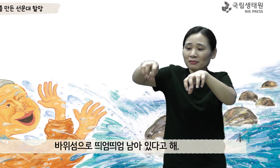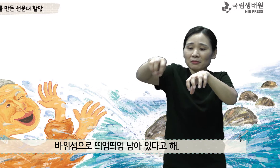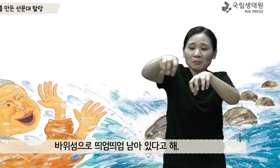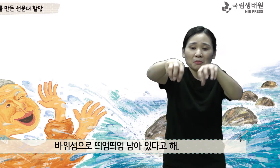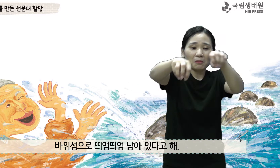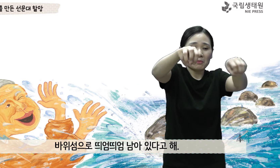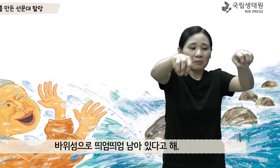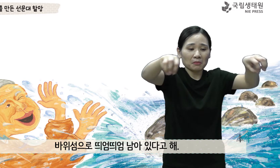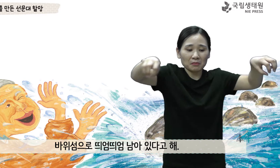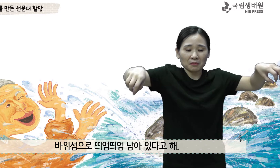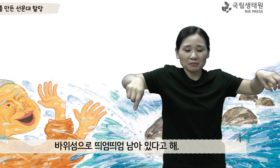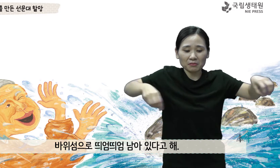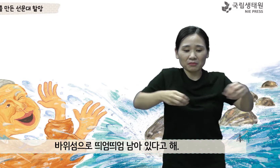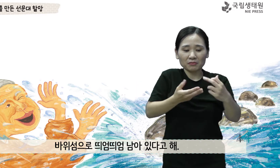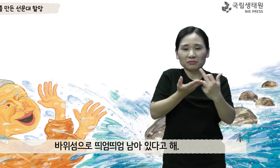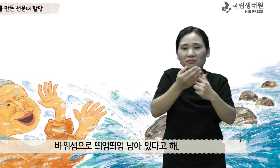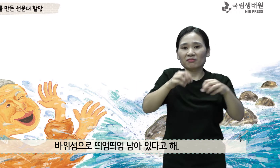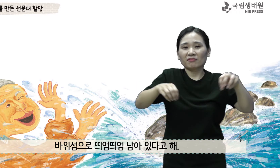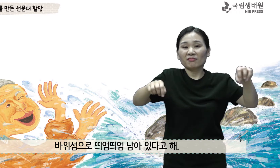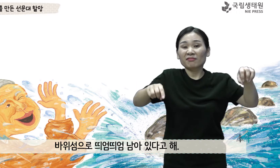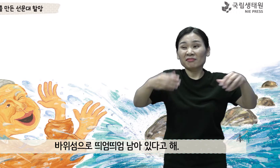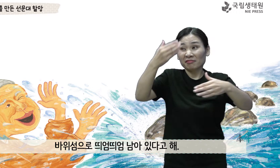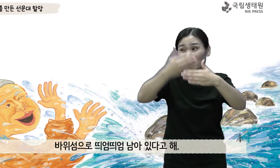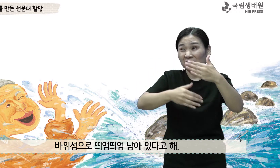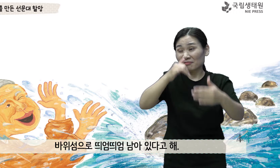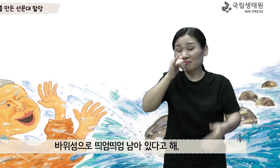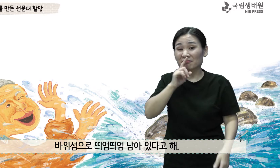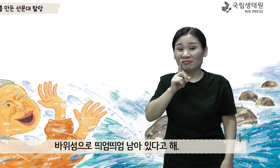띄엄띄엄 남아있다고 해.